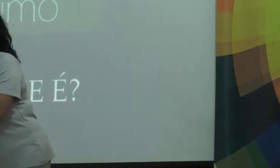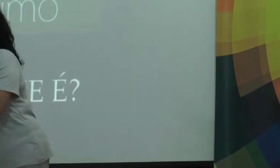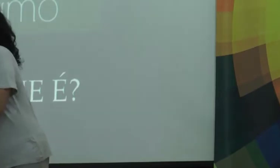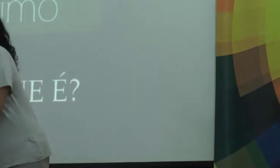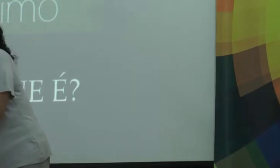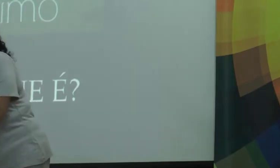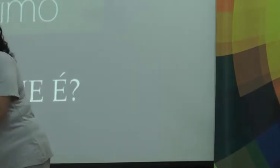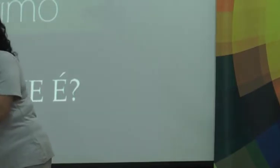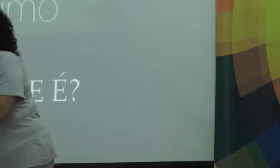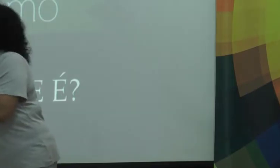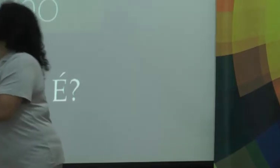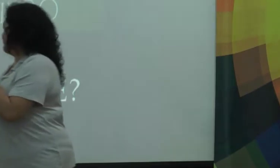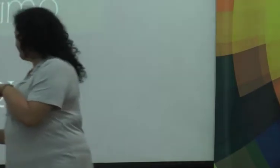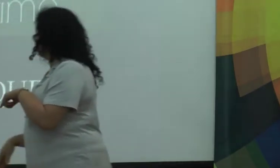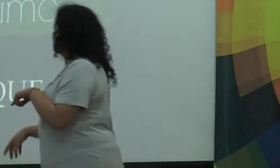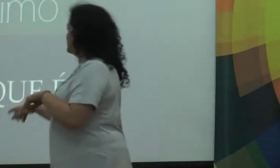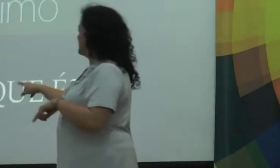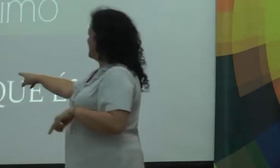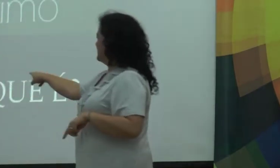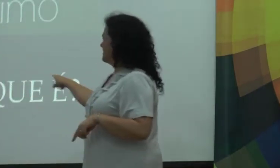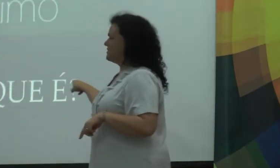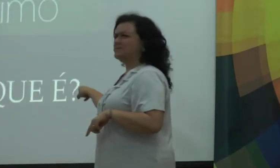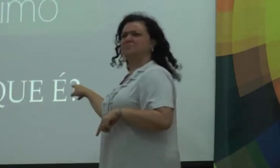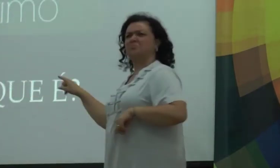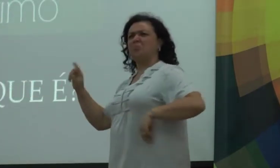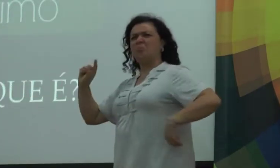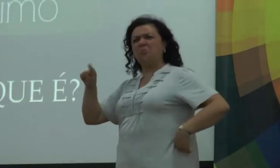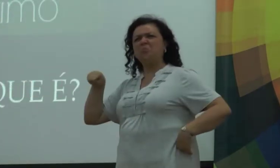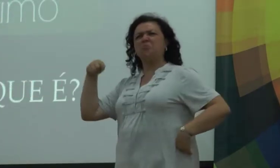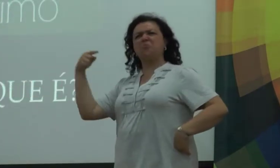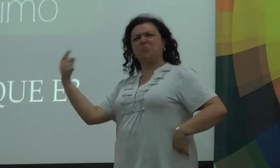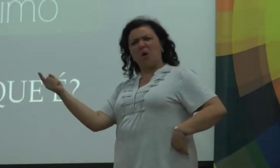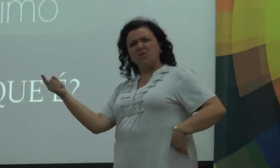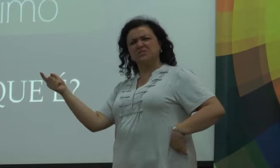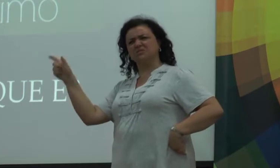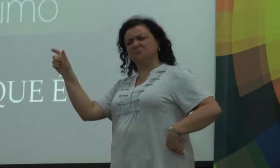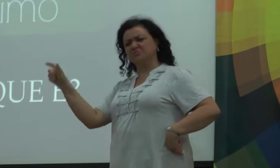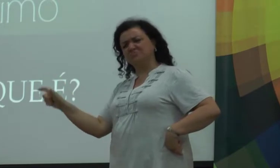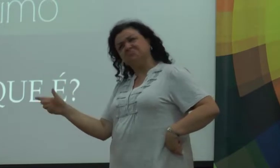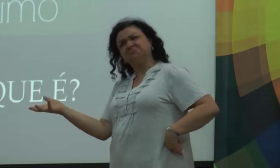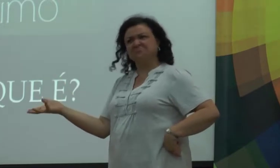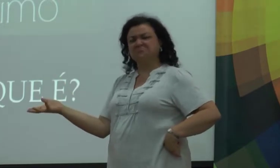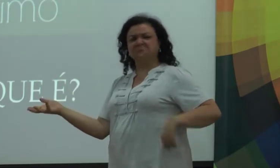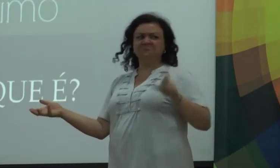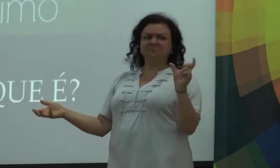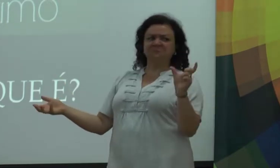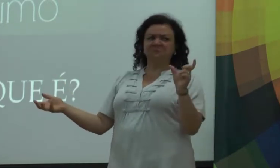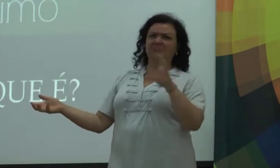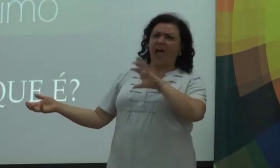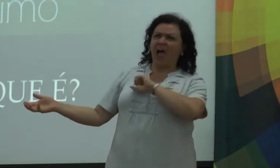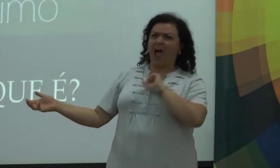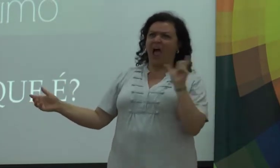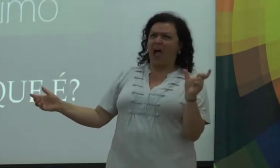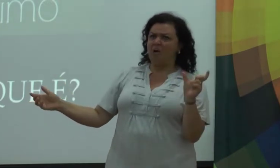este sujeito? Quem é ele? Quem eu tenho que amar? O próximo. O que